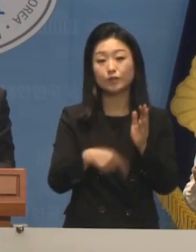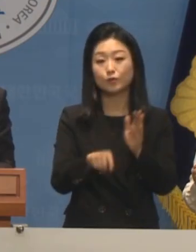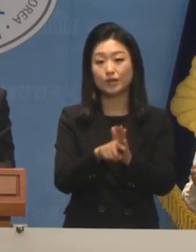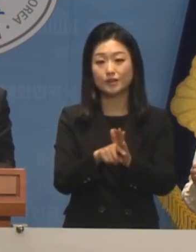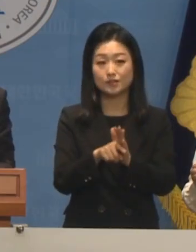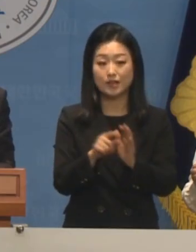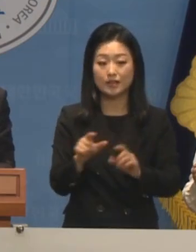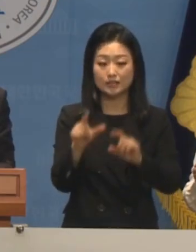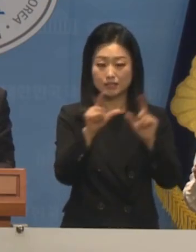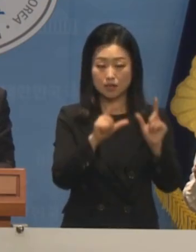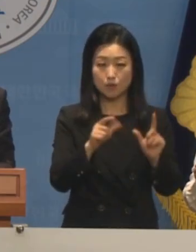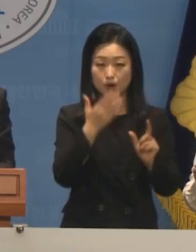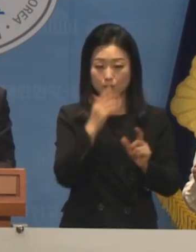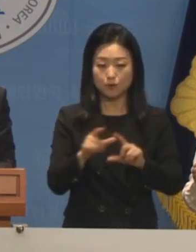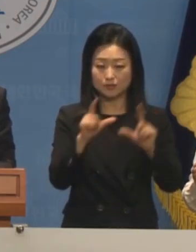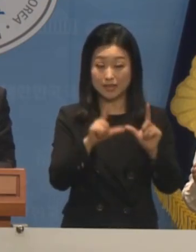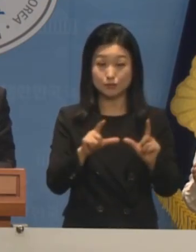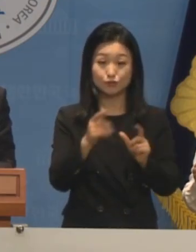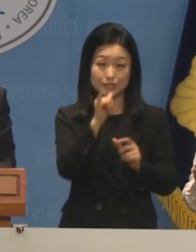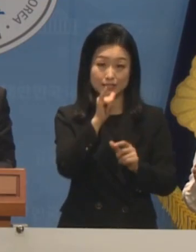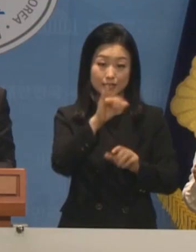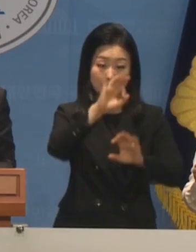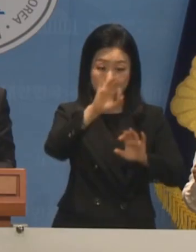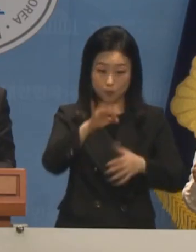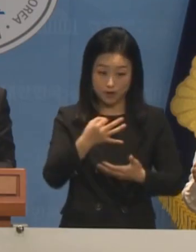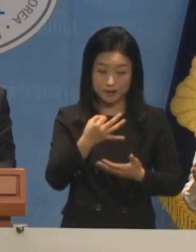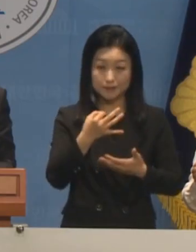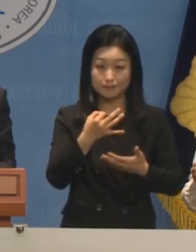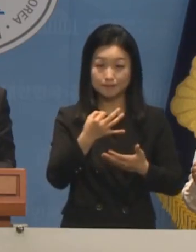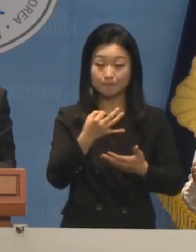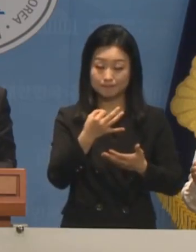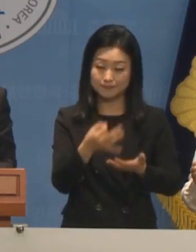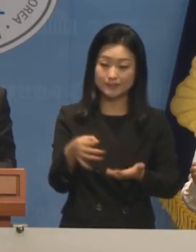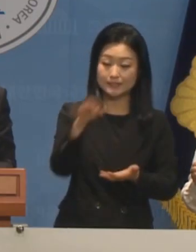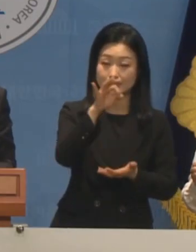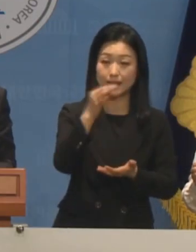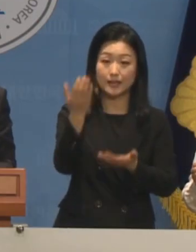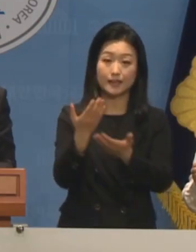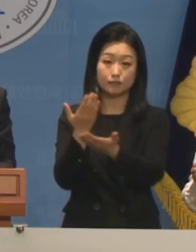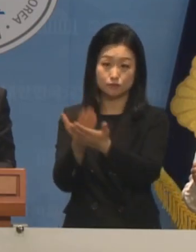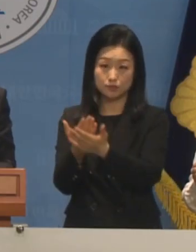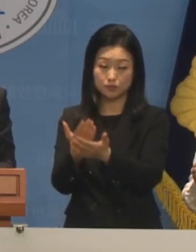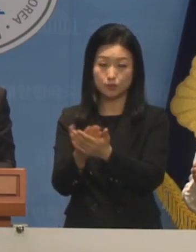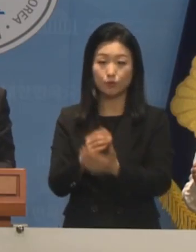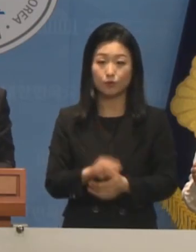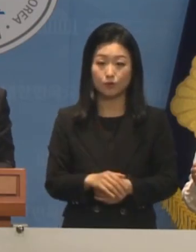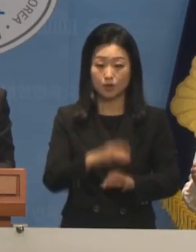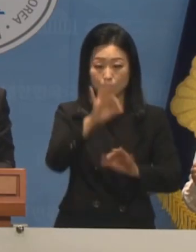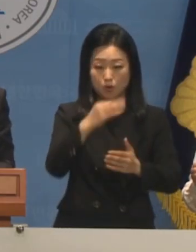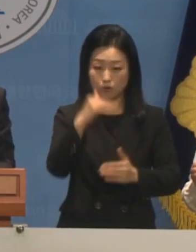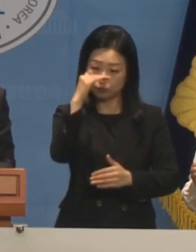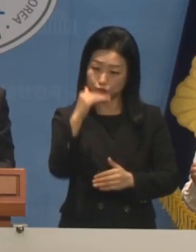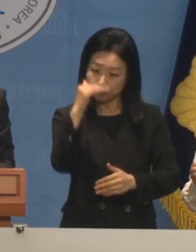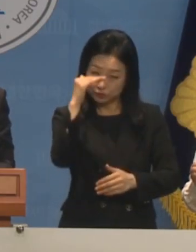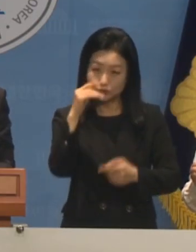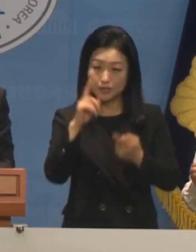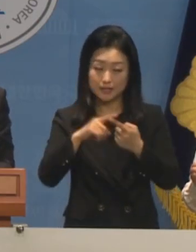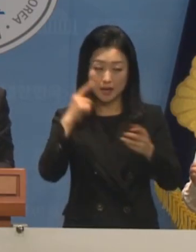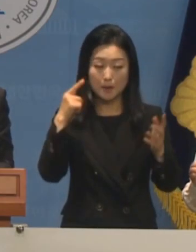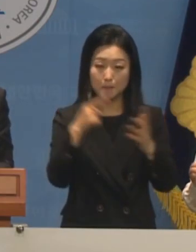생활임금을 보장할 수 있도록 매년 보 복지부에서는 중소병원 적정임금 수준에 대한